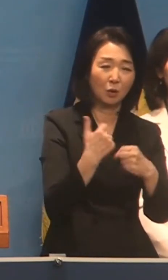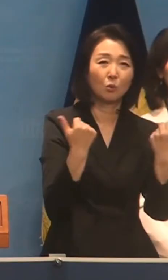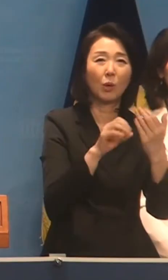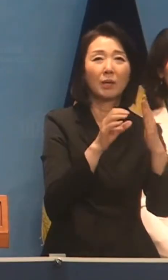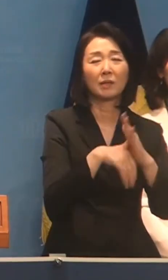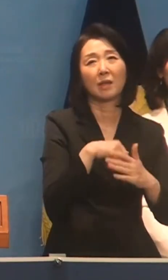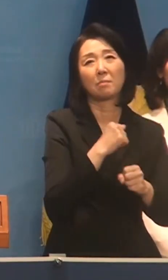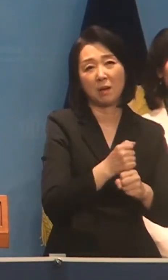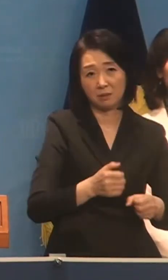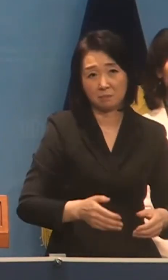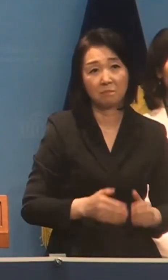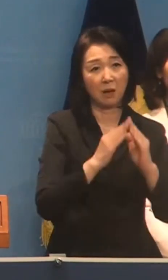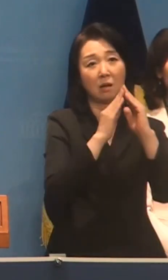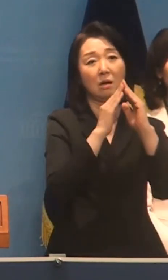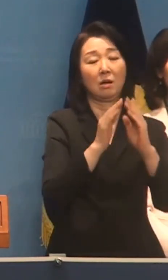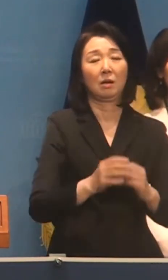비롯되었습니다.